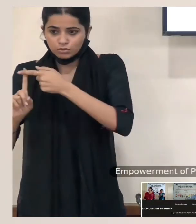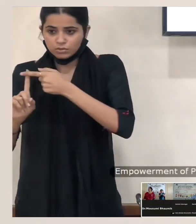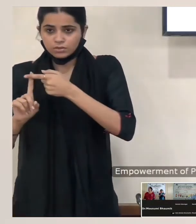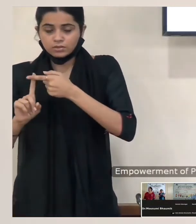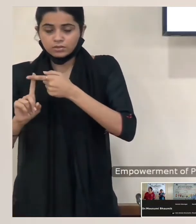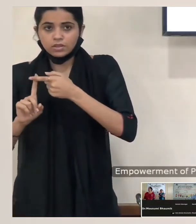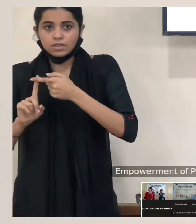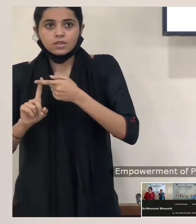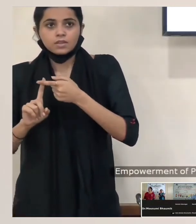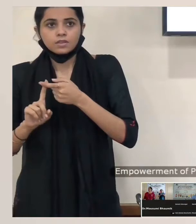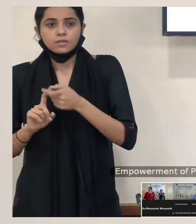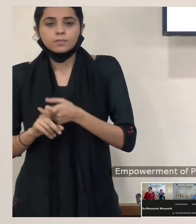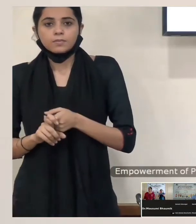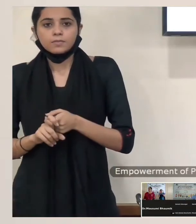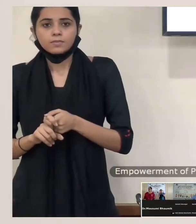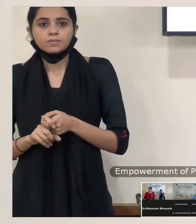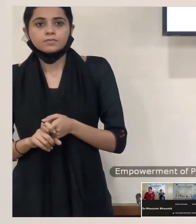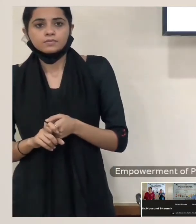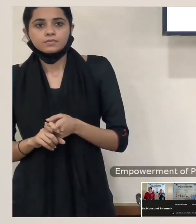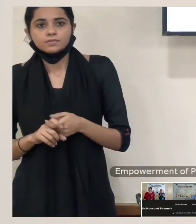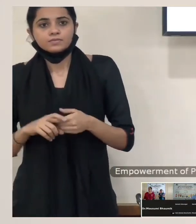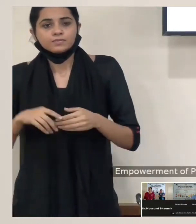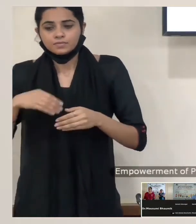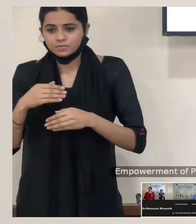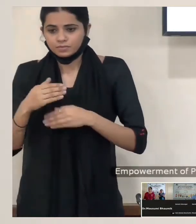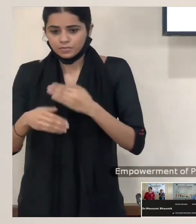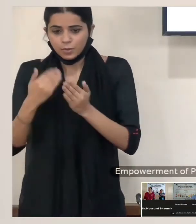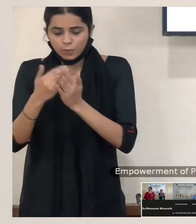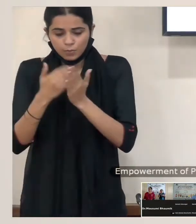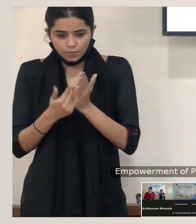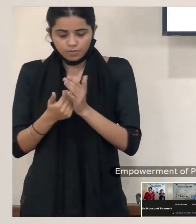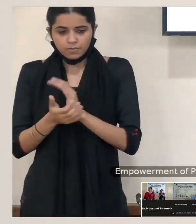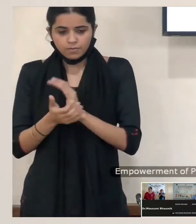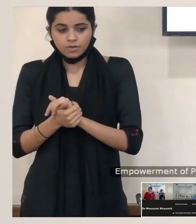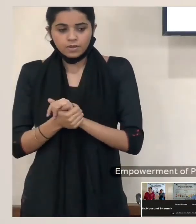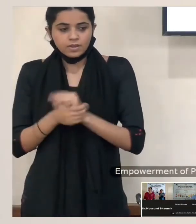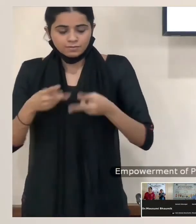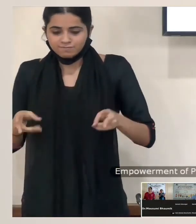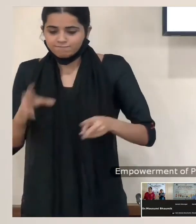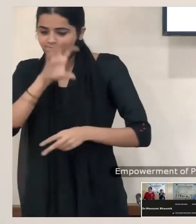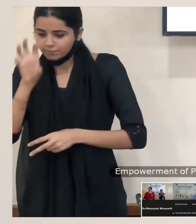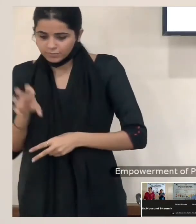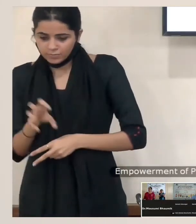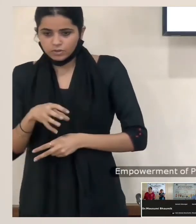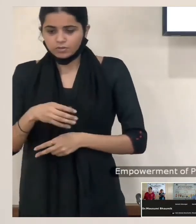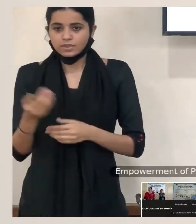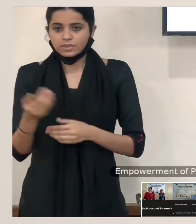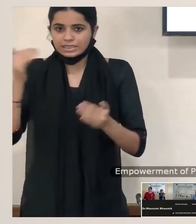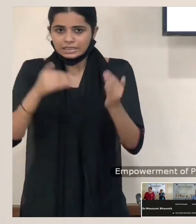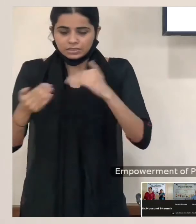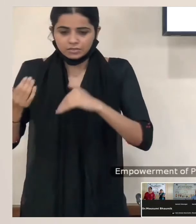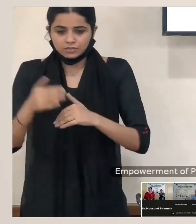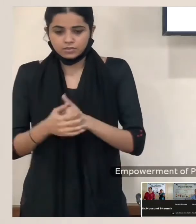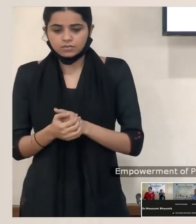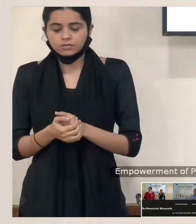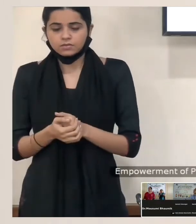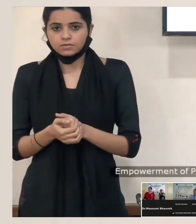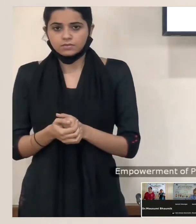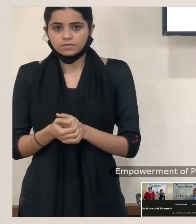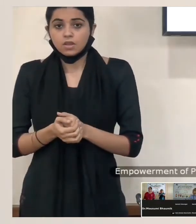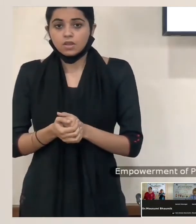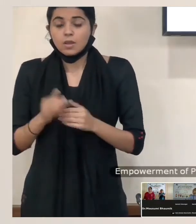the urge for making this an annual program to preserve the heritage of the different states and to promote the